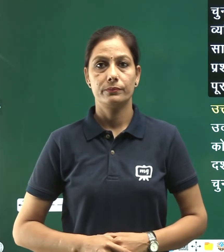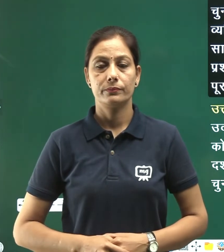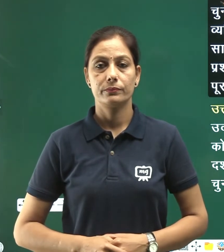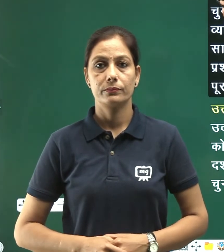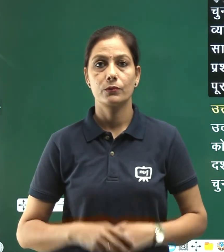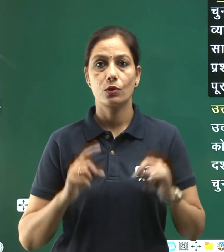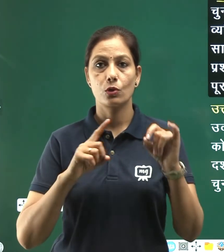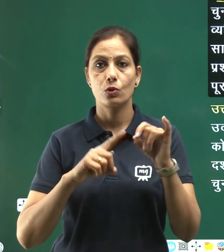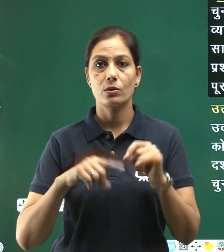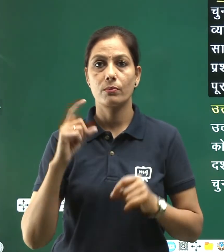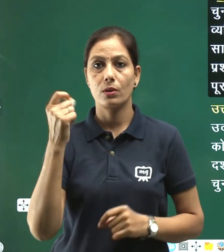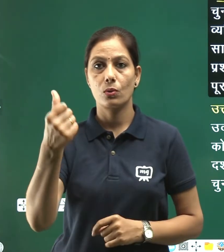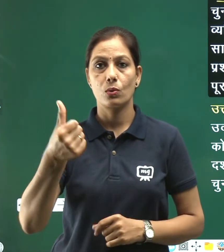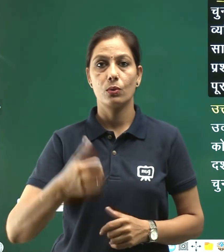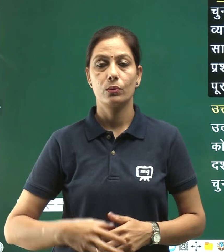प्रश्न 9,